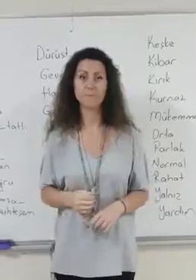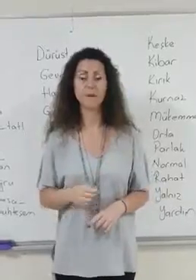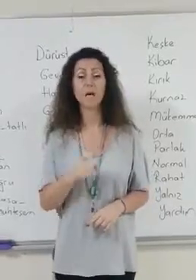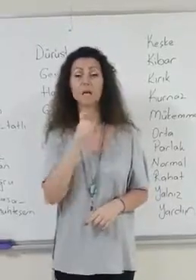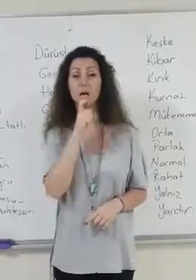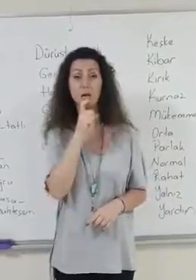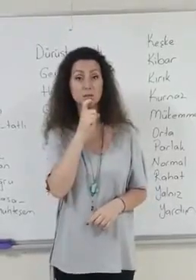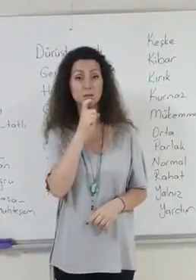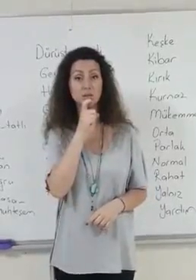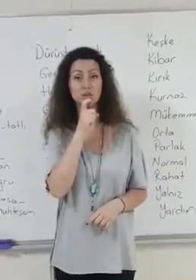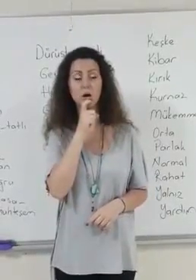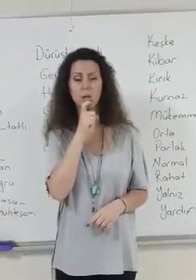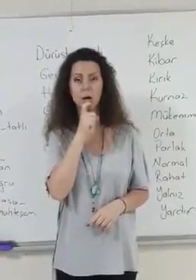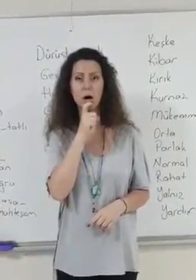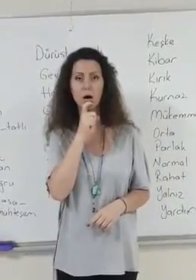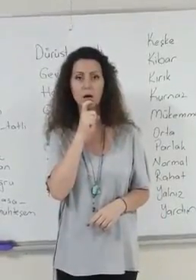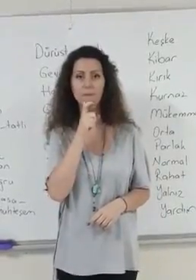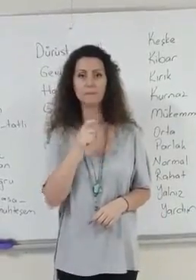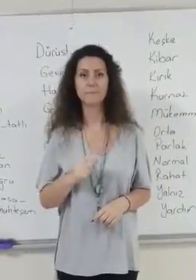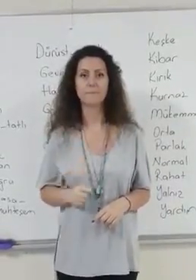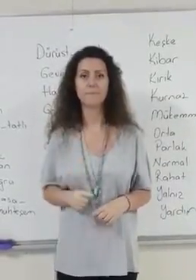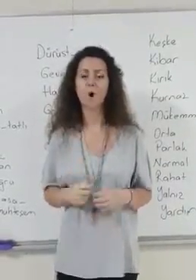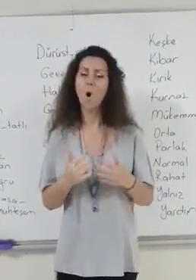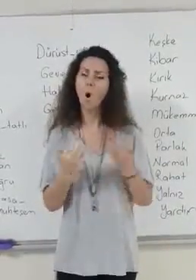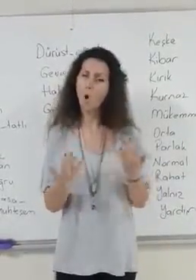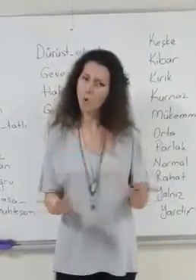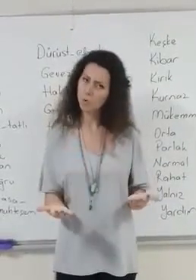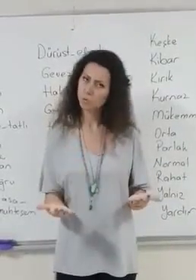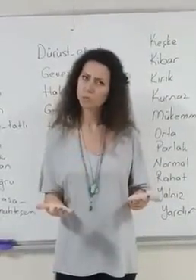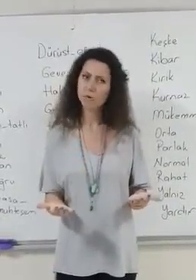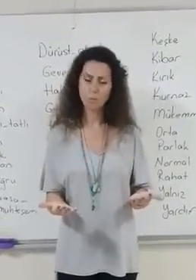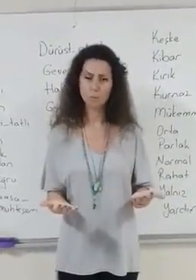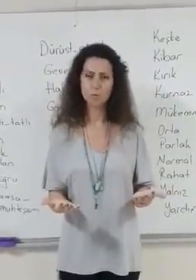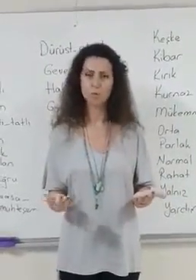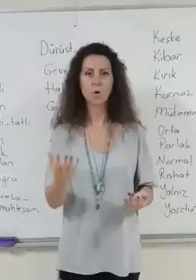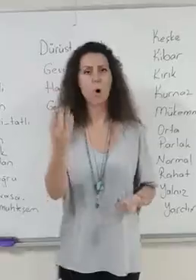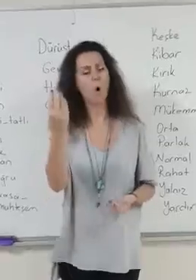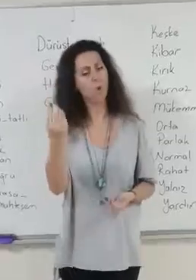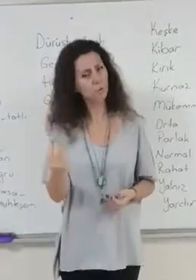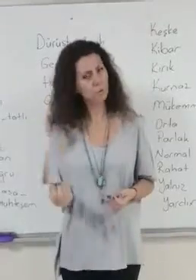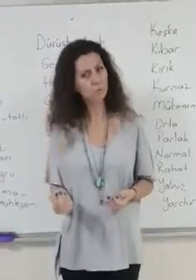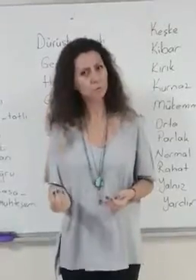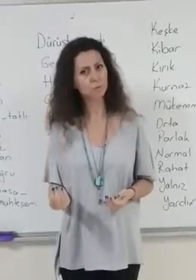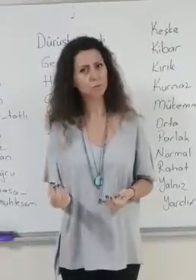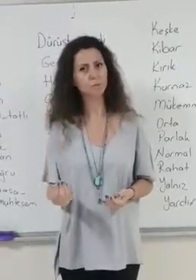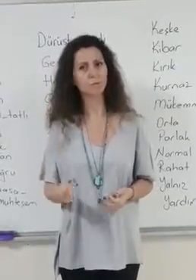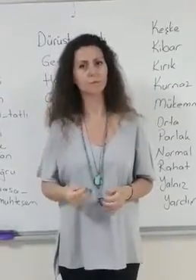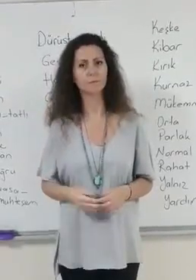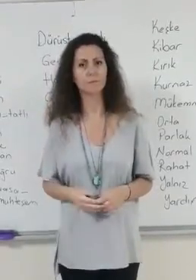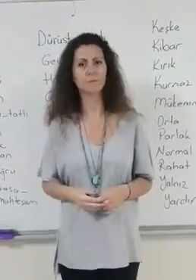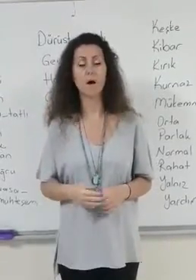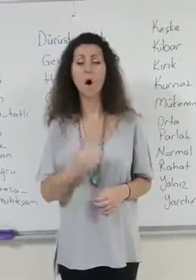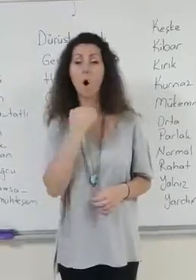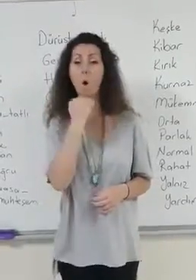yanlış, hata, olur, kabul, olur, olmaz,